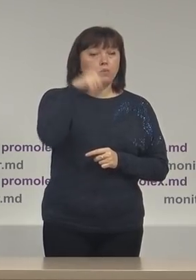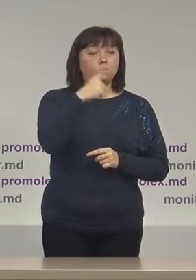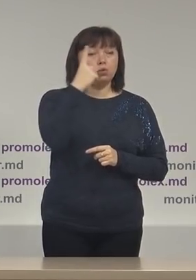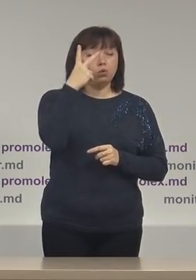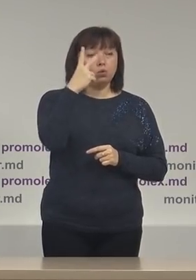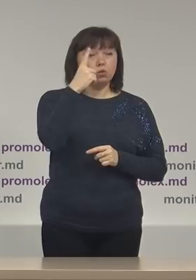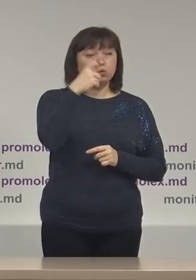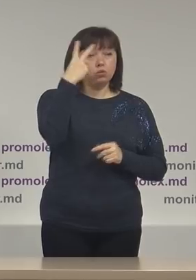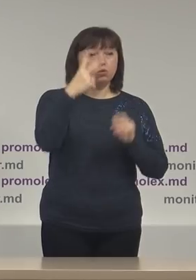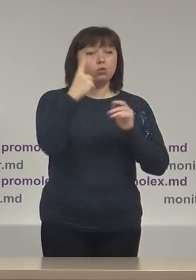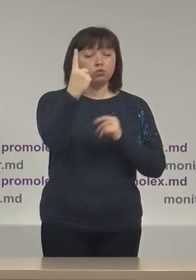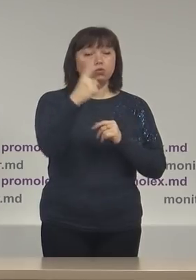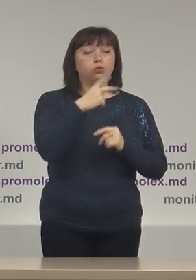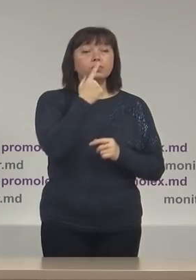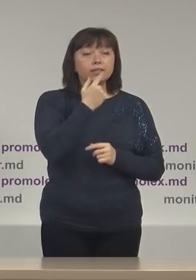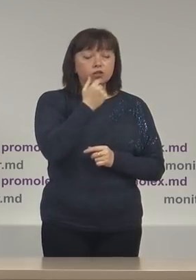1/261 Chișinău-Sângera,